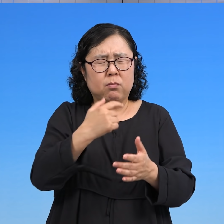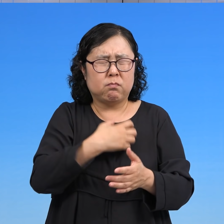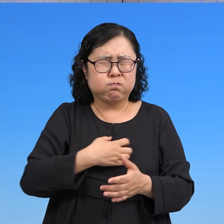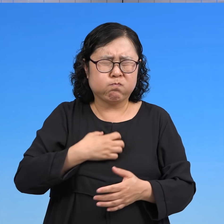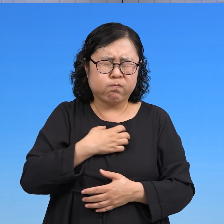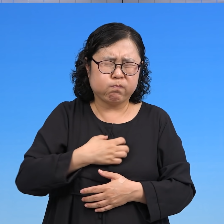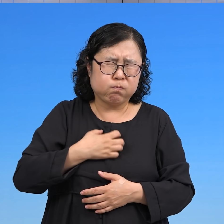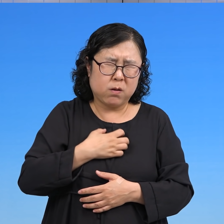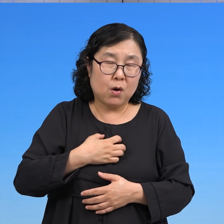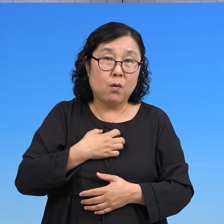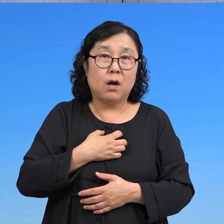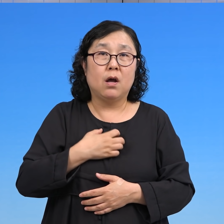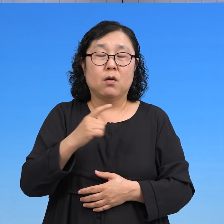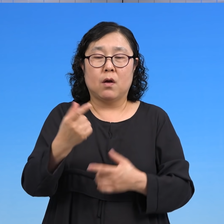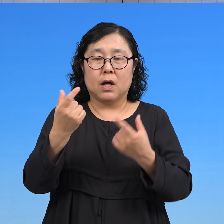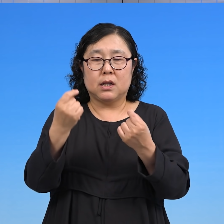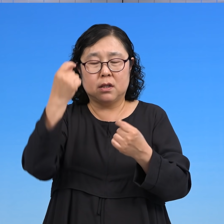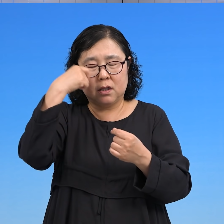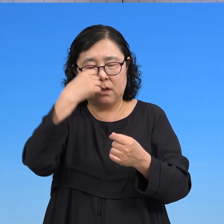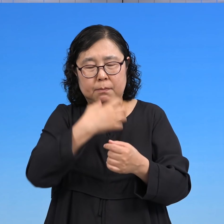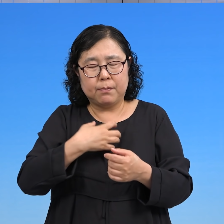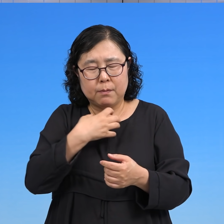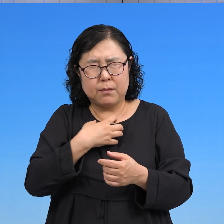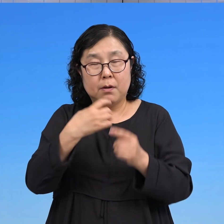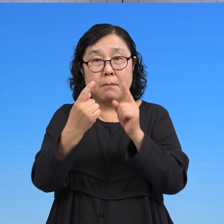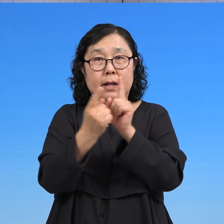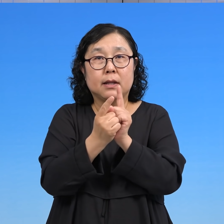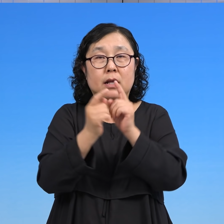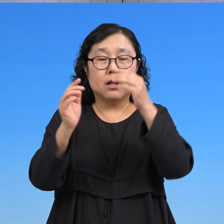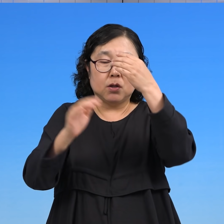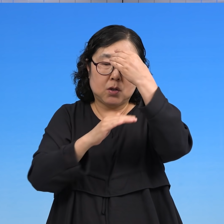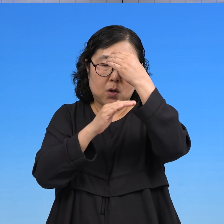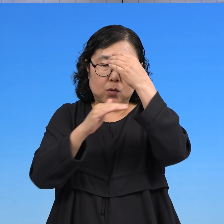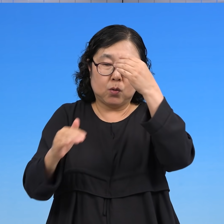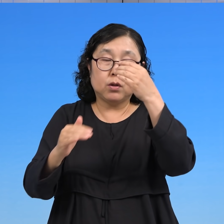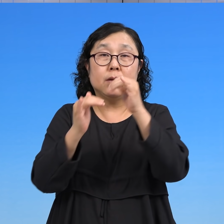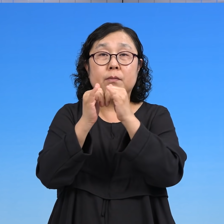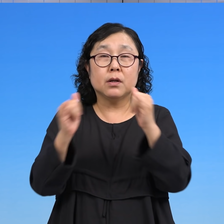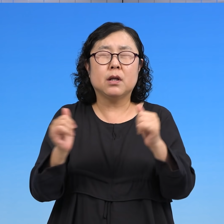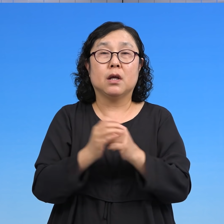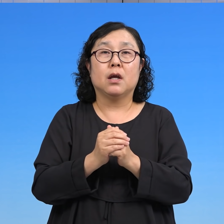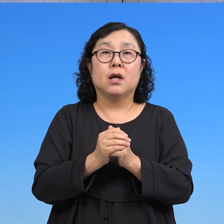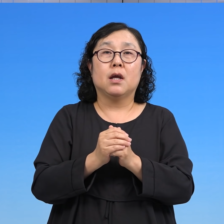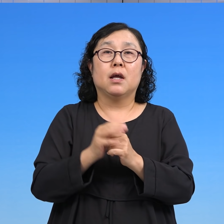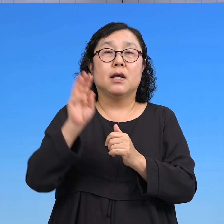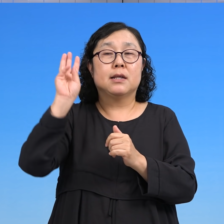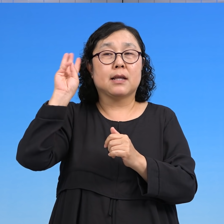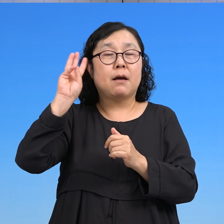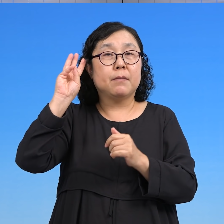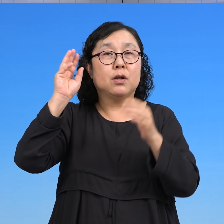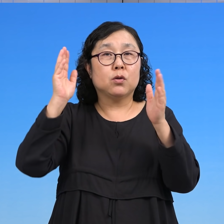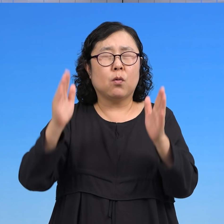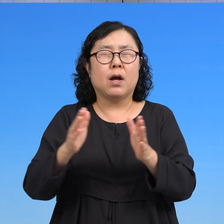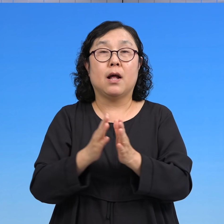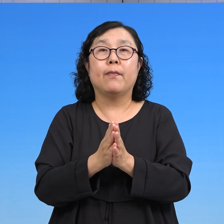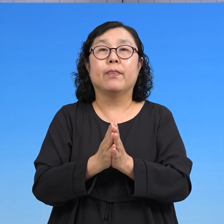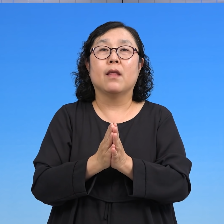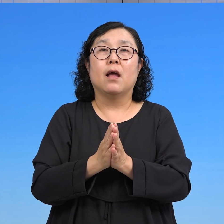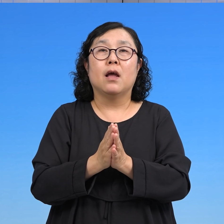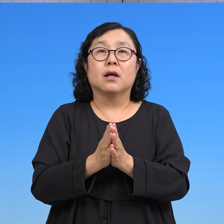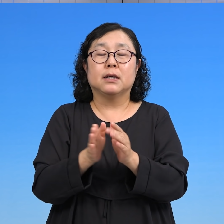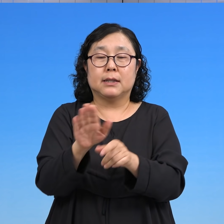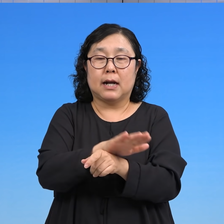너무 괴로운 거예요. 세상에 그런 슬픔을 당한 우리 성도님들이 3일 내내